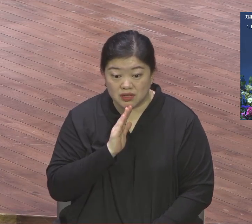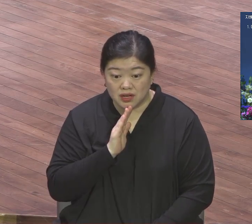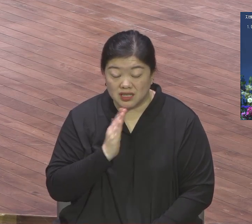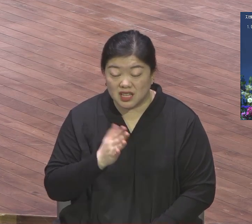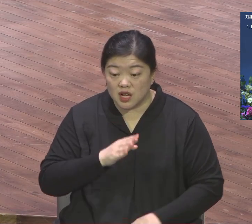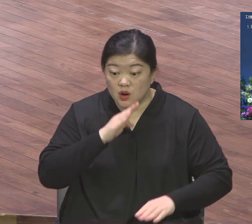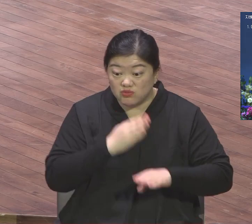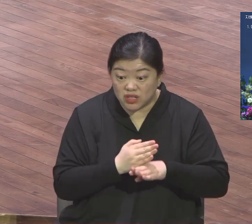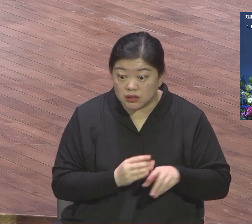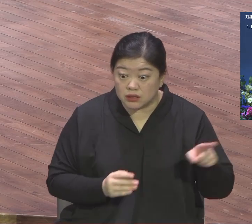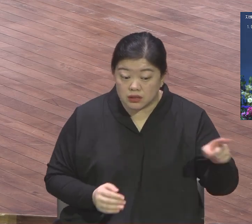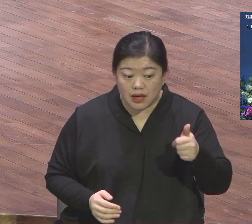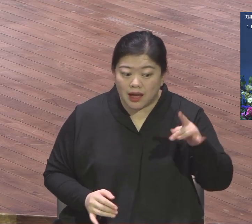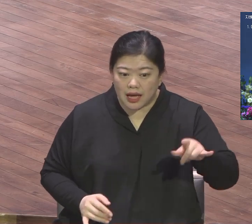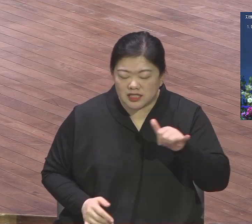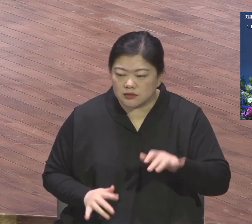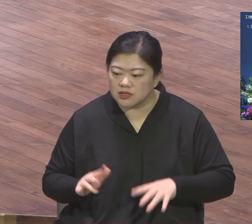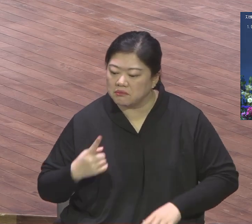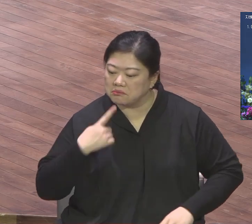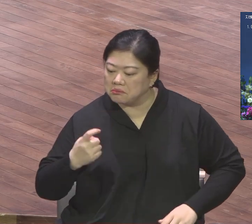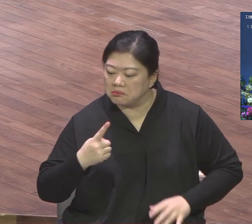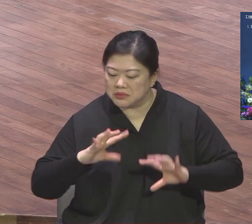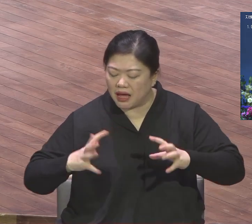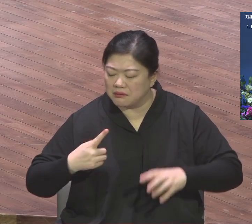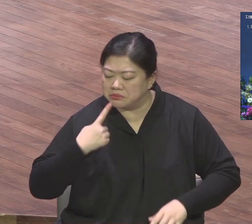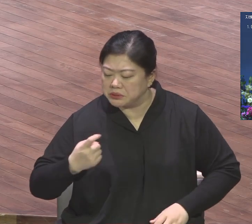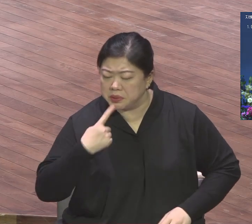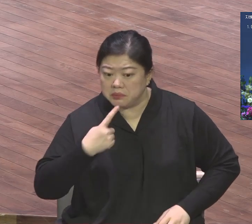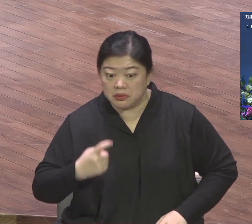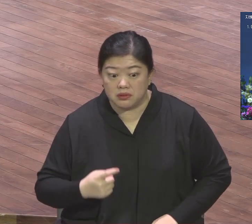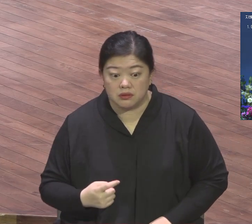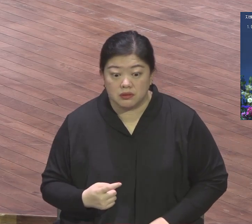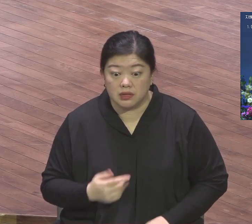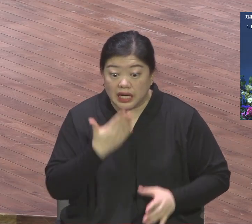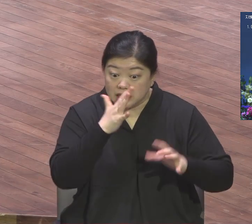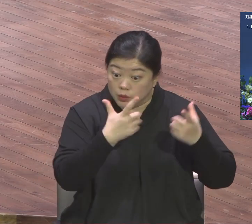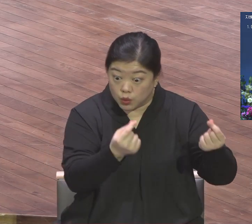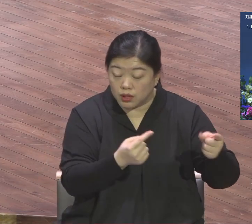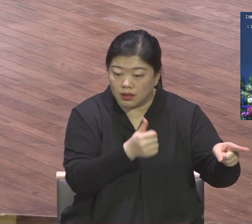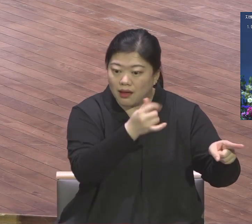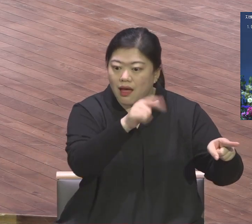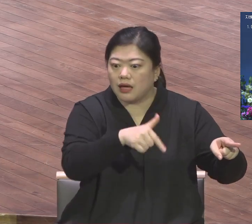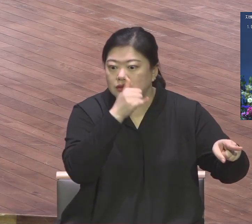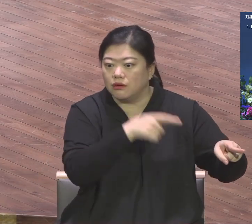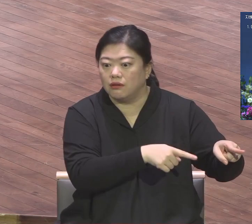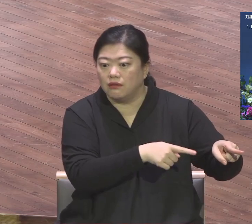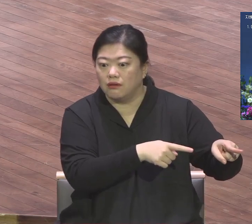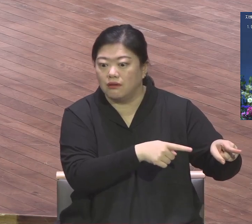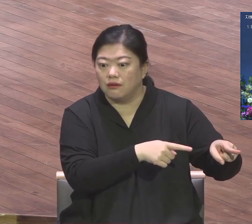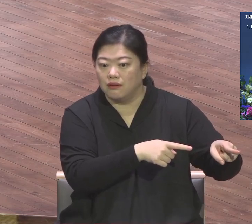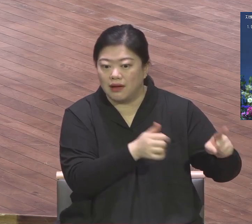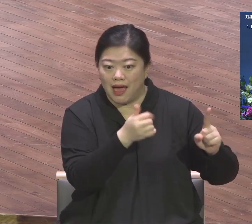그런데 이스라엘은 핵을 가지고 있다니까. 얼마나 빼기 좋은지. 세계 경제 정치 다 자꾸 놀리니까 이스라엘이